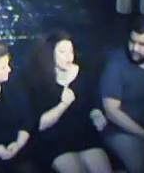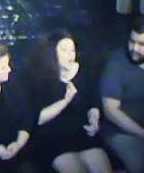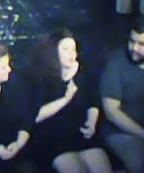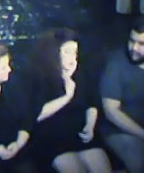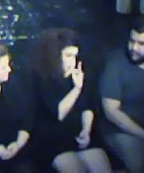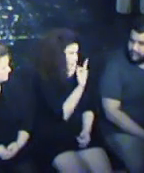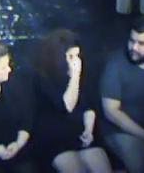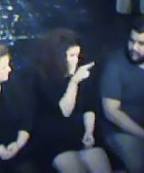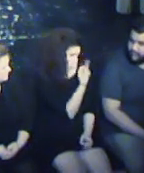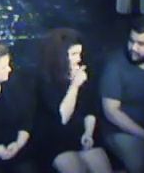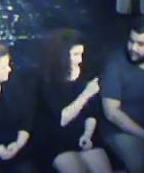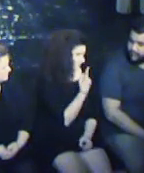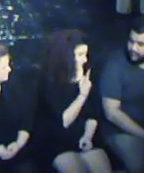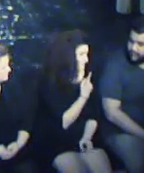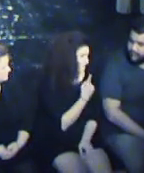¿Y